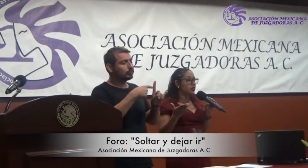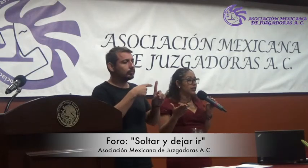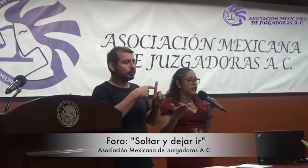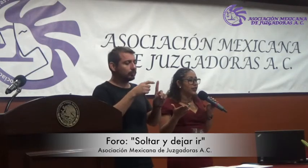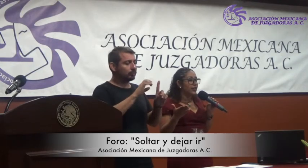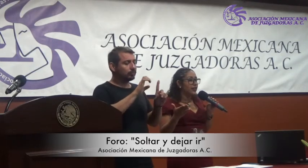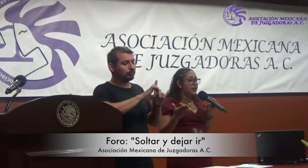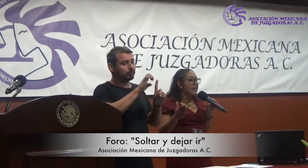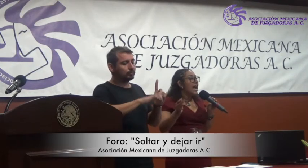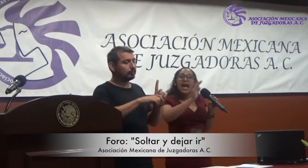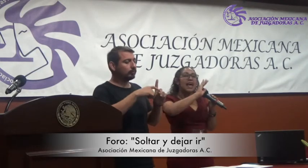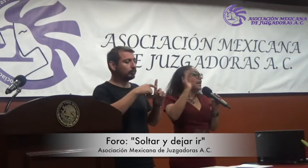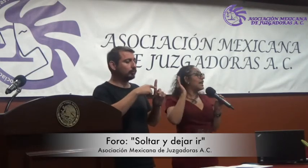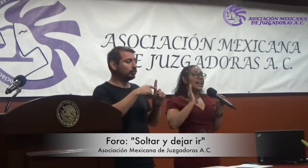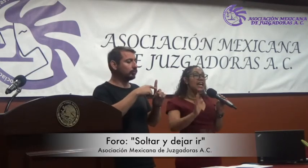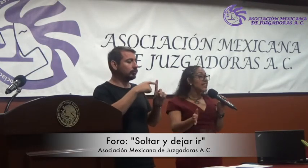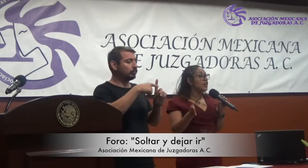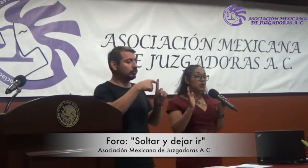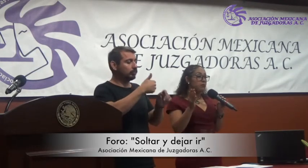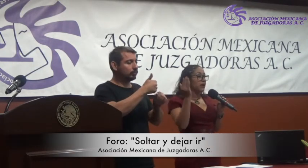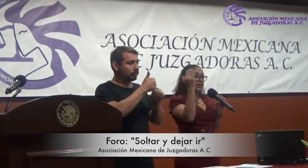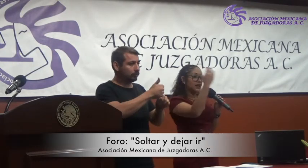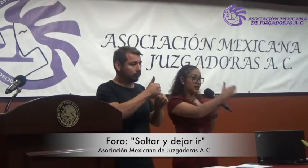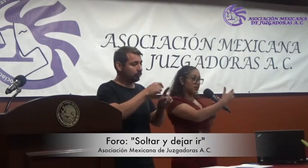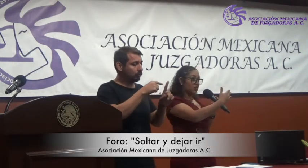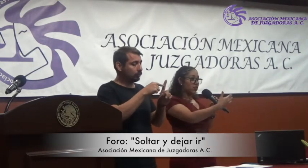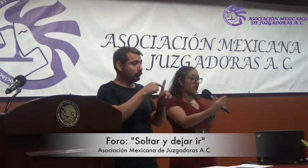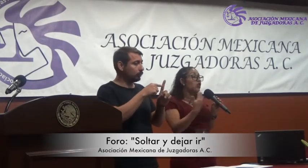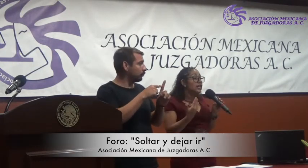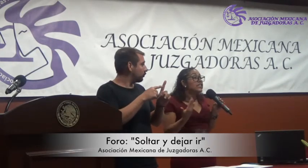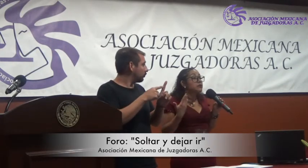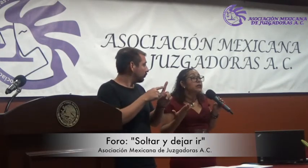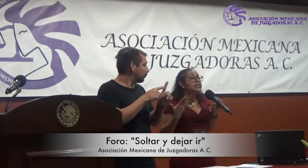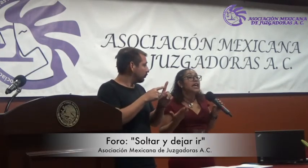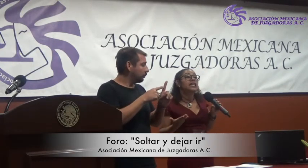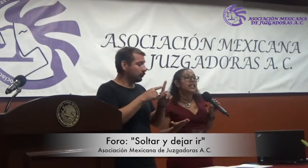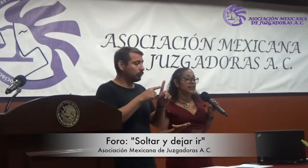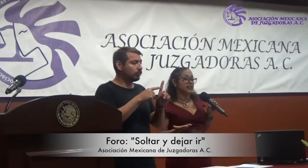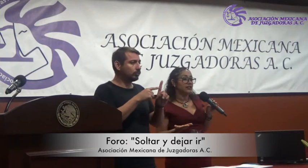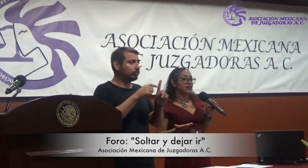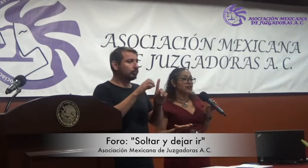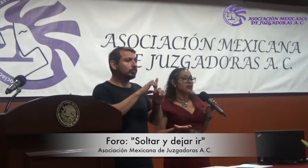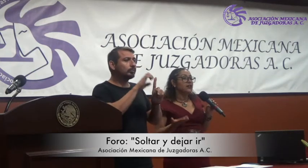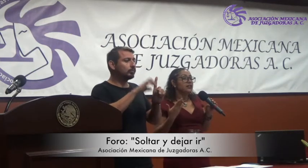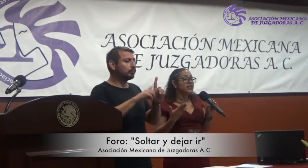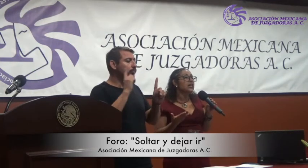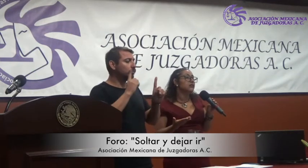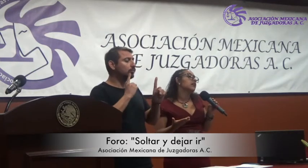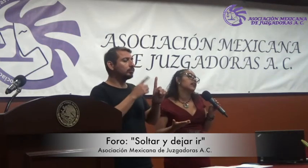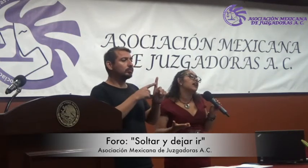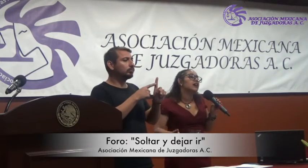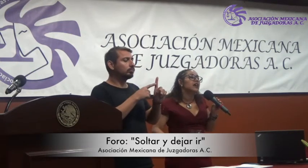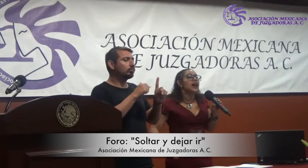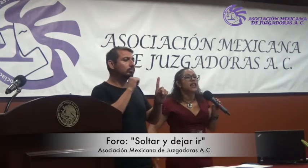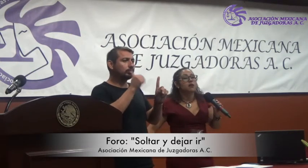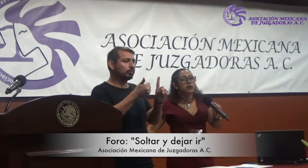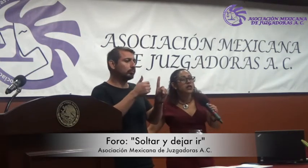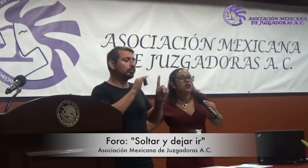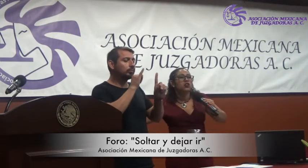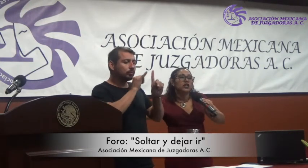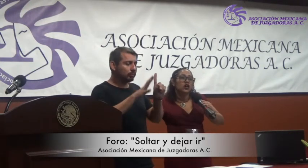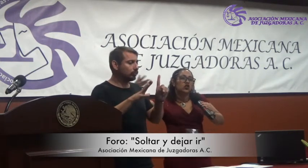una persona sorda a la que nadie acompaña con esta especialidad. Sí, es verdad,